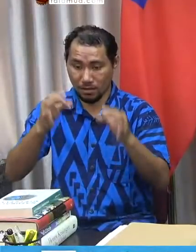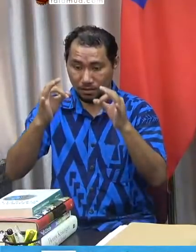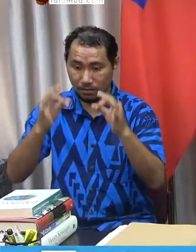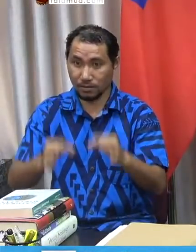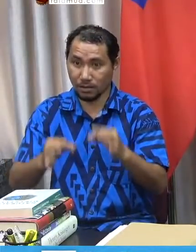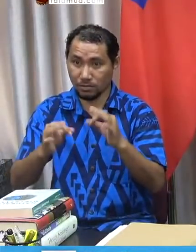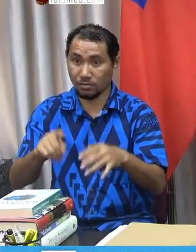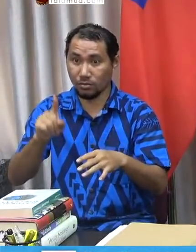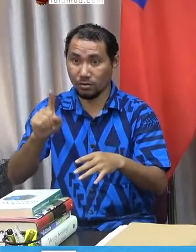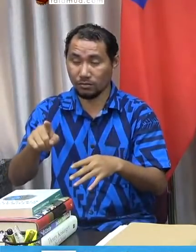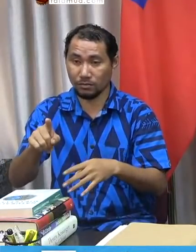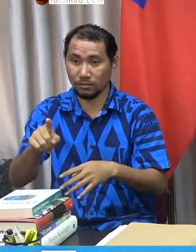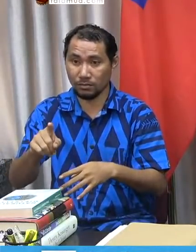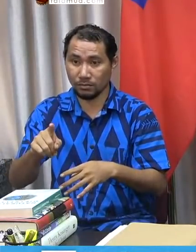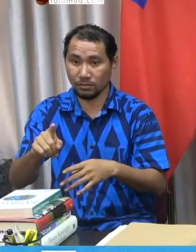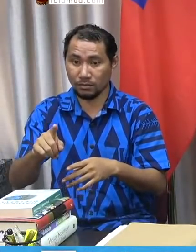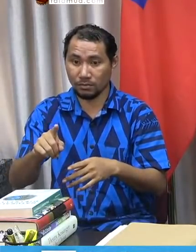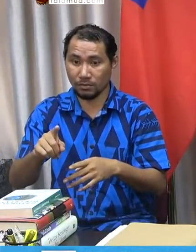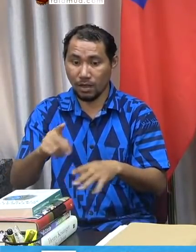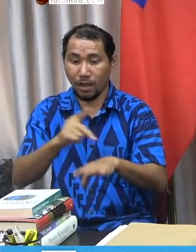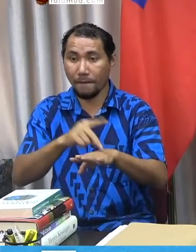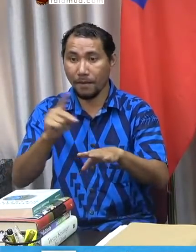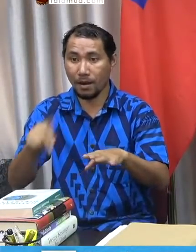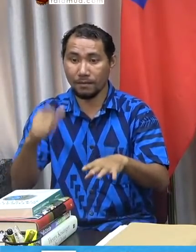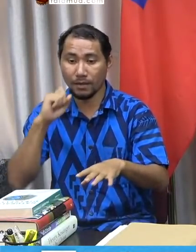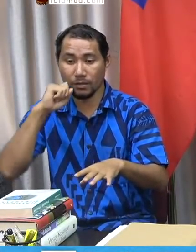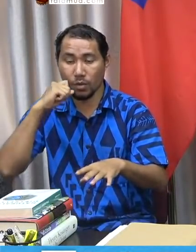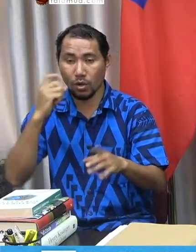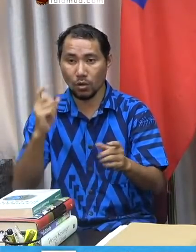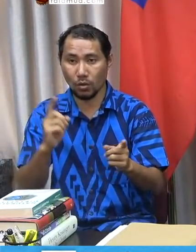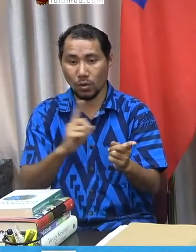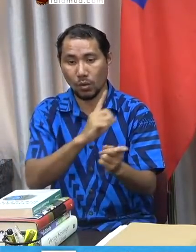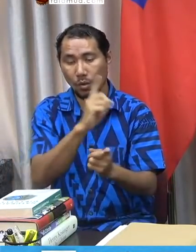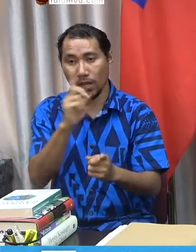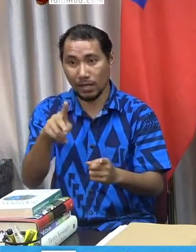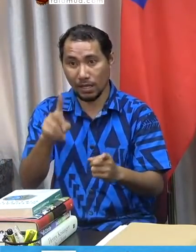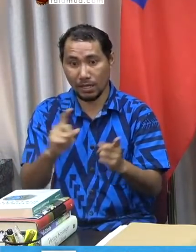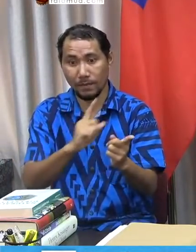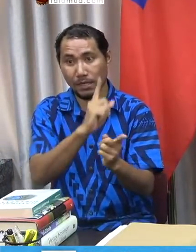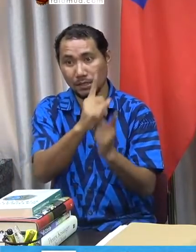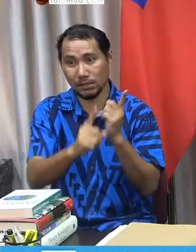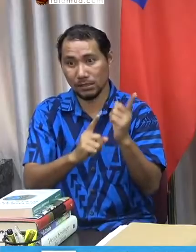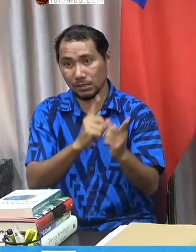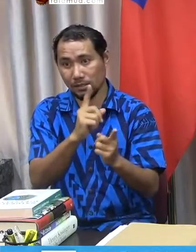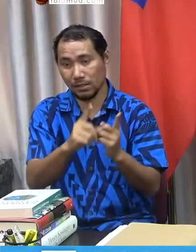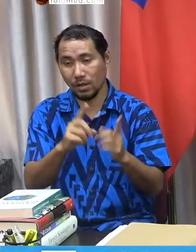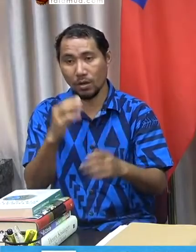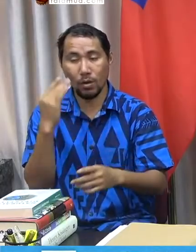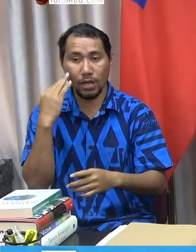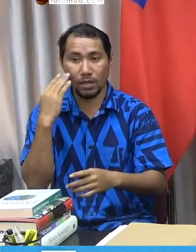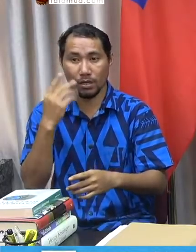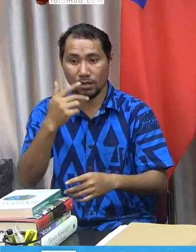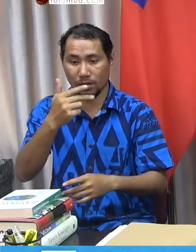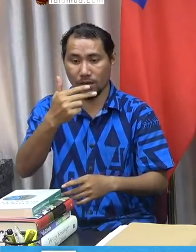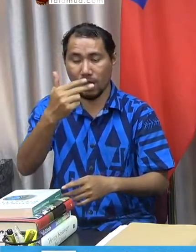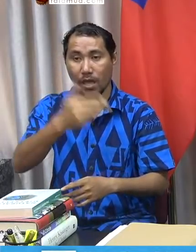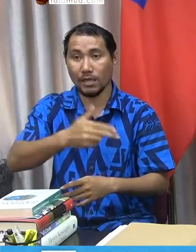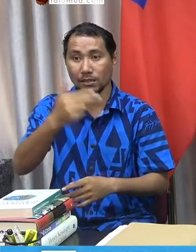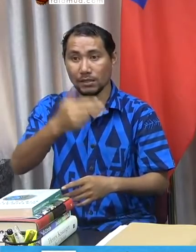le whono whai tūla whono i le aso sefulu walu o Januari i le tausanga